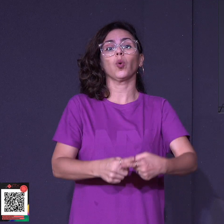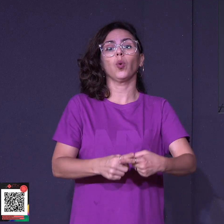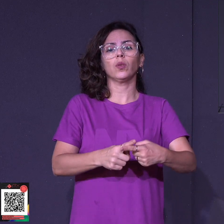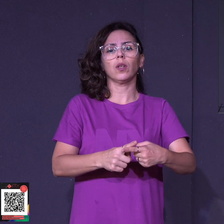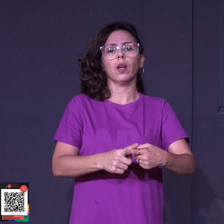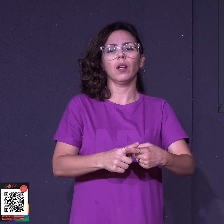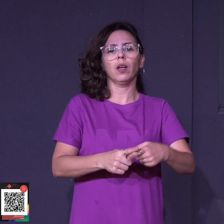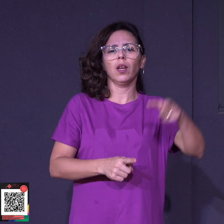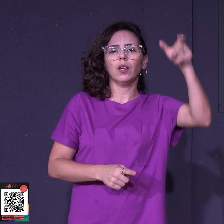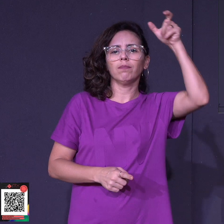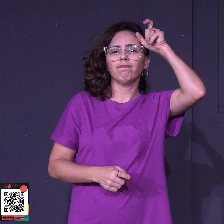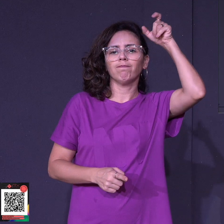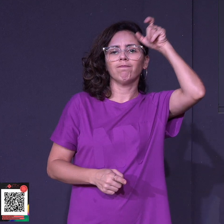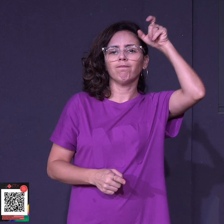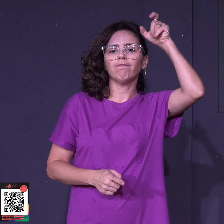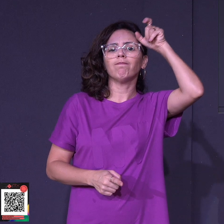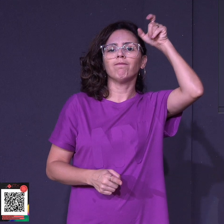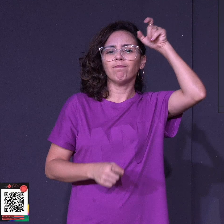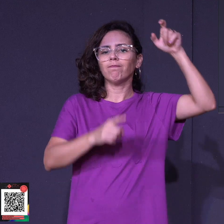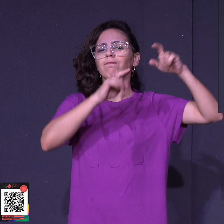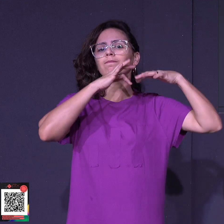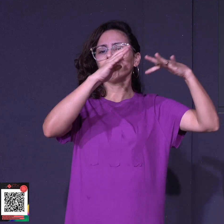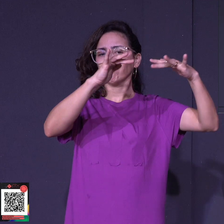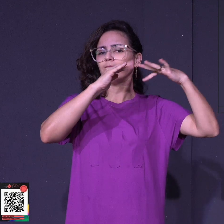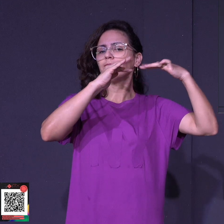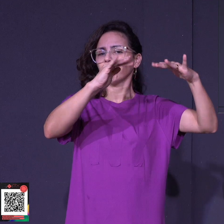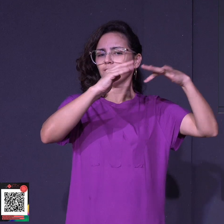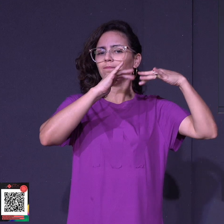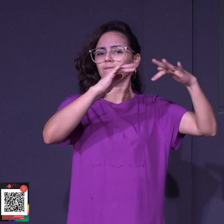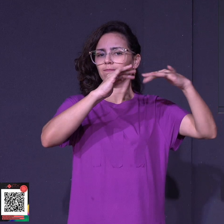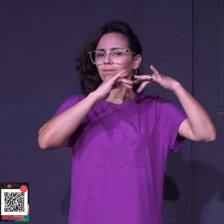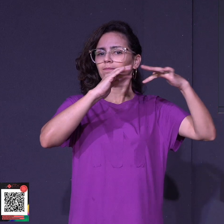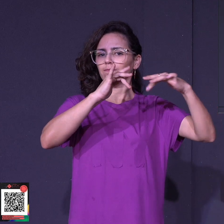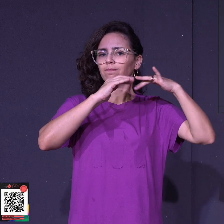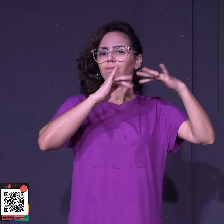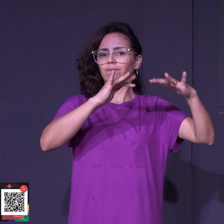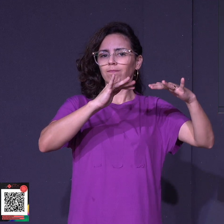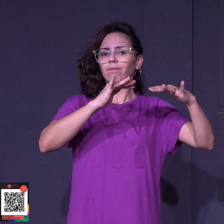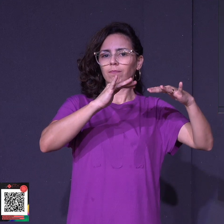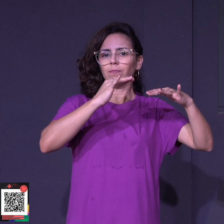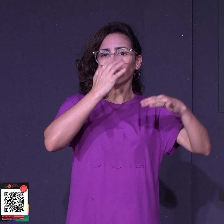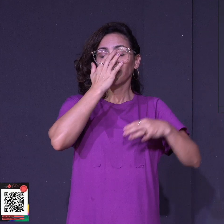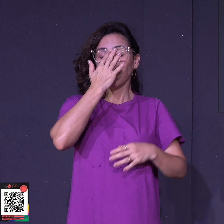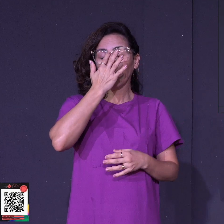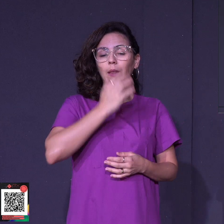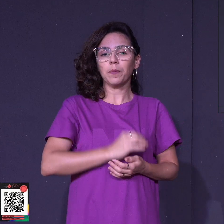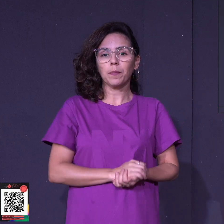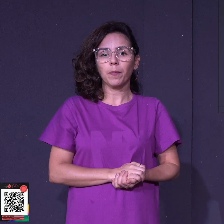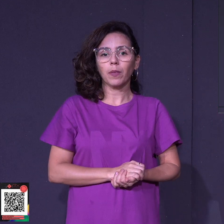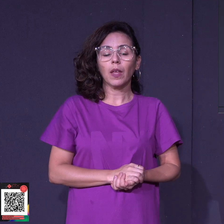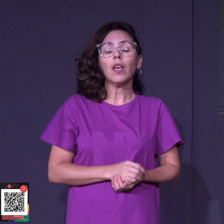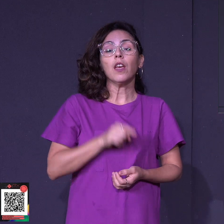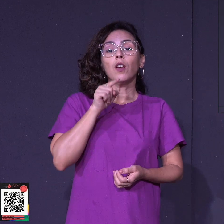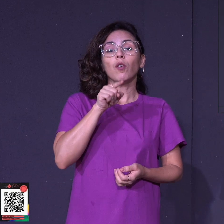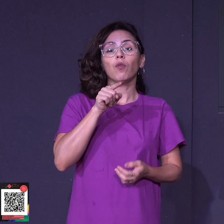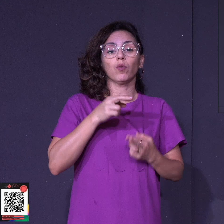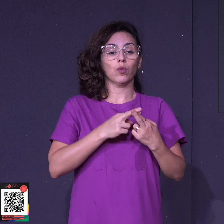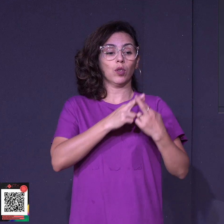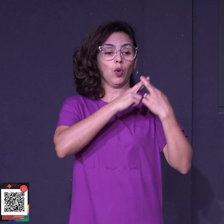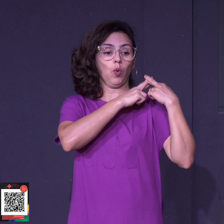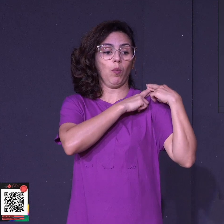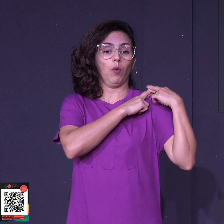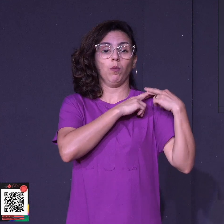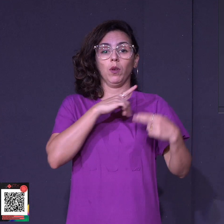raciocínio. Para aqueles que têm compromisso com Deus e sua palavra, o fato de Deus ser juiz é motivo, sabe de quê? De